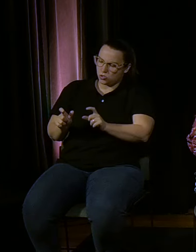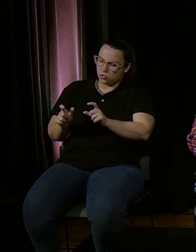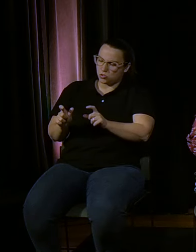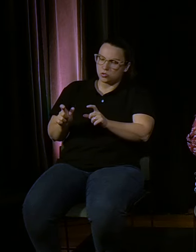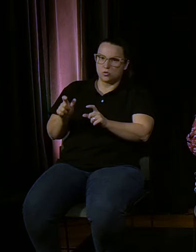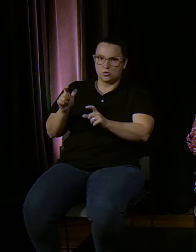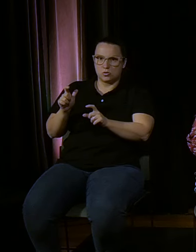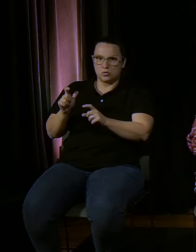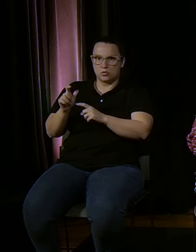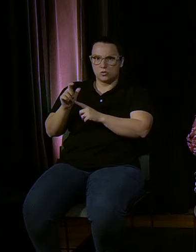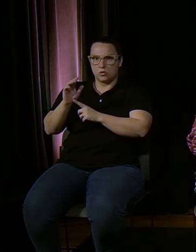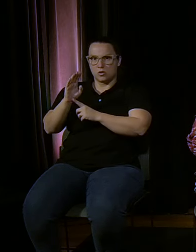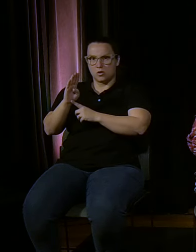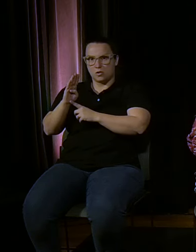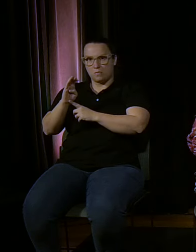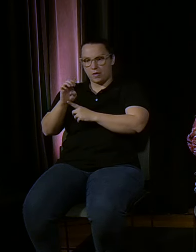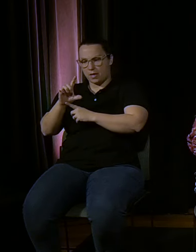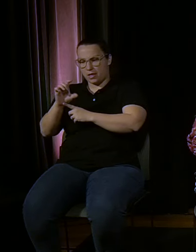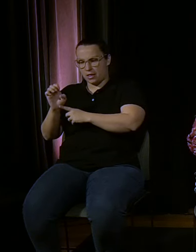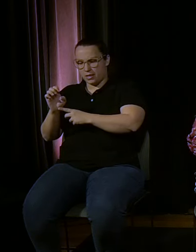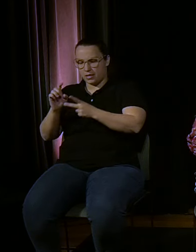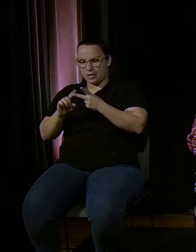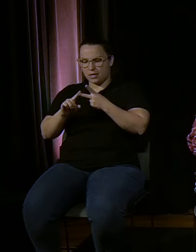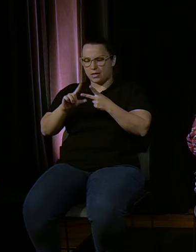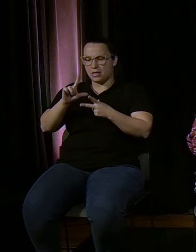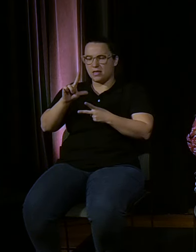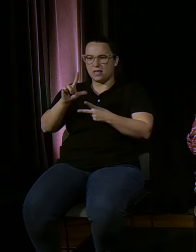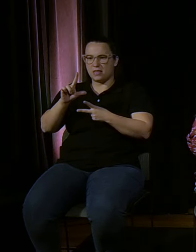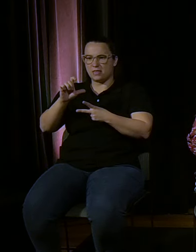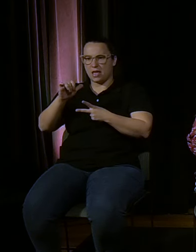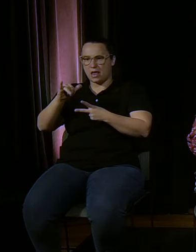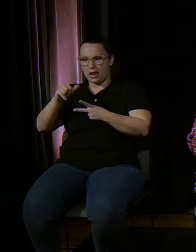filmes, que é Beatriz Nascimento e Lélia Gonzalez.